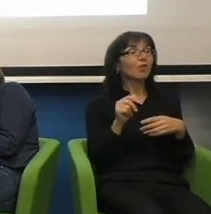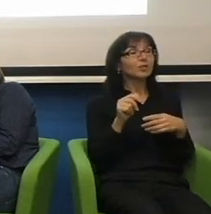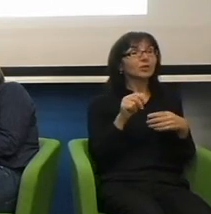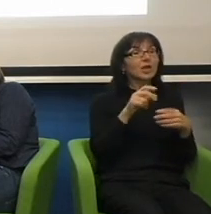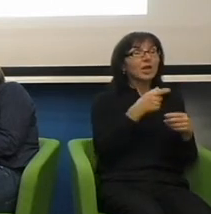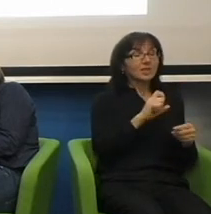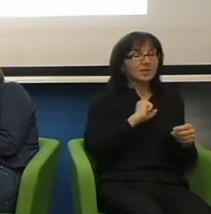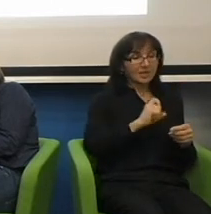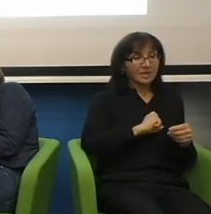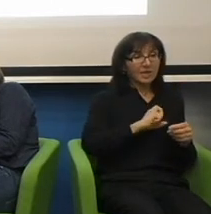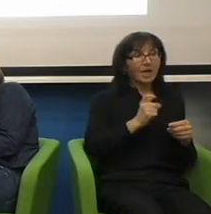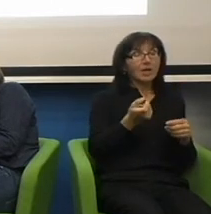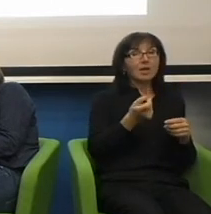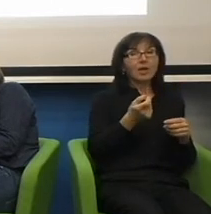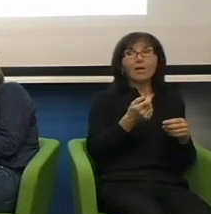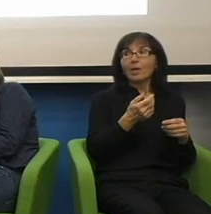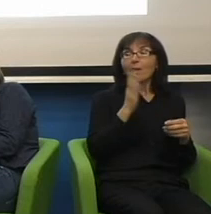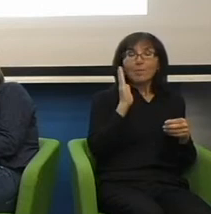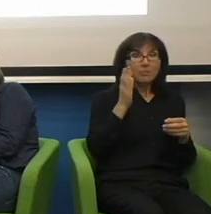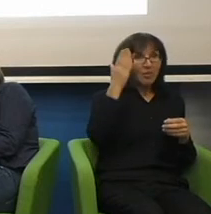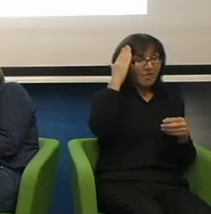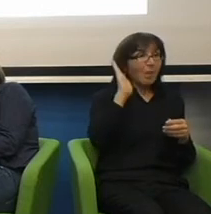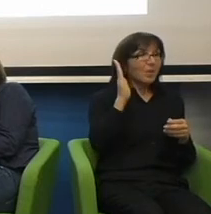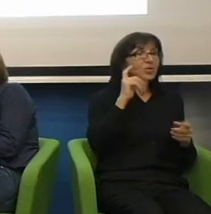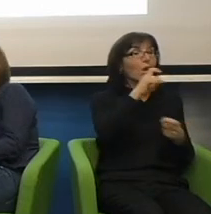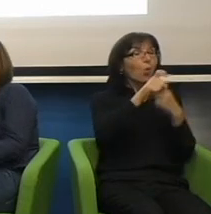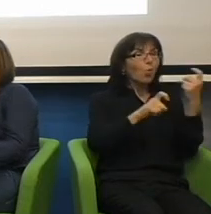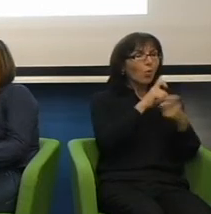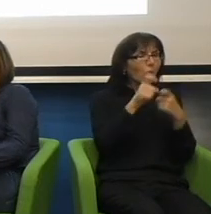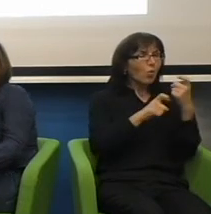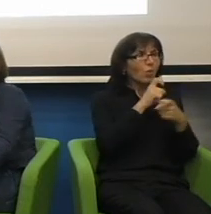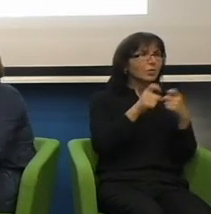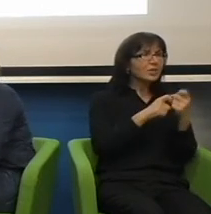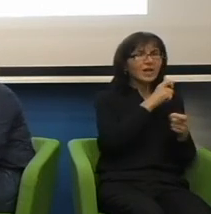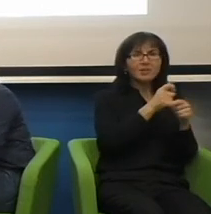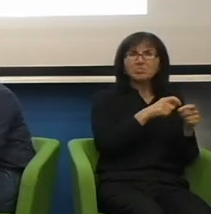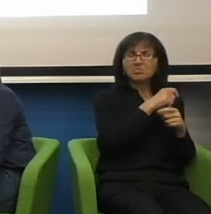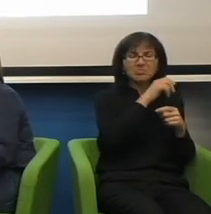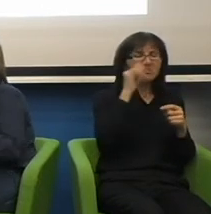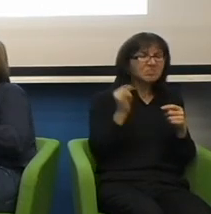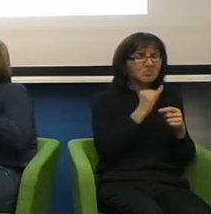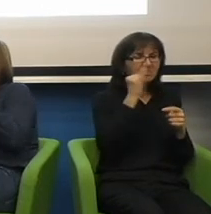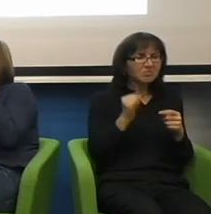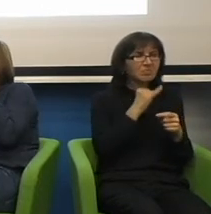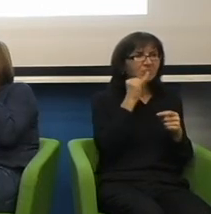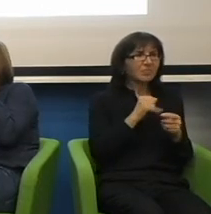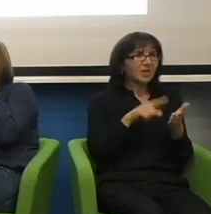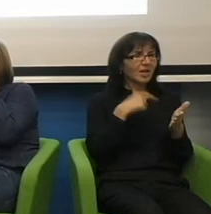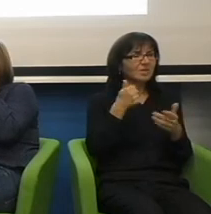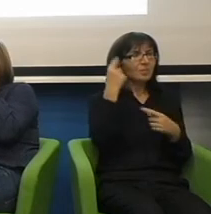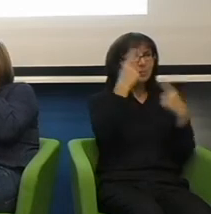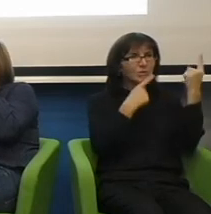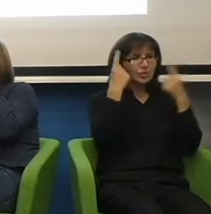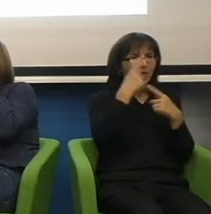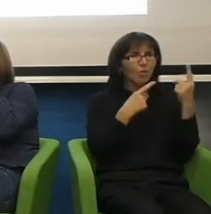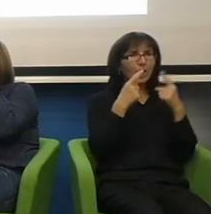Bożena Rybicka wie, czego się spodziewać. Kłótnia była za każdym razem. Byłam już do tego przyzwyczajona, opowie. Raz nawet myślałam,